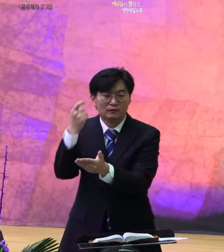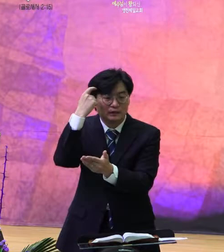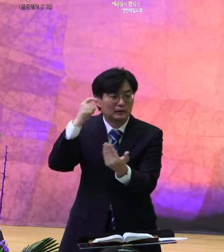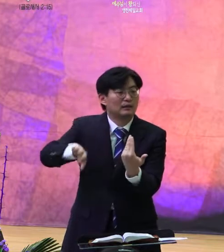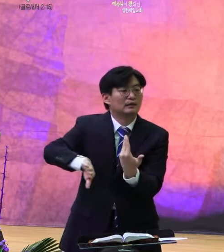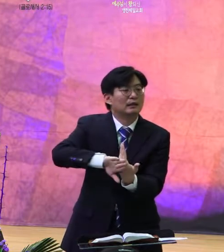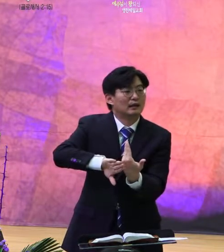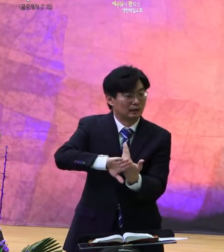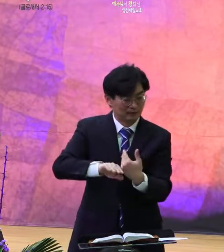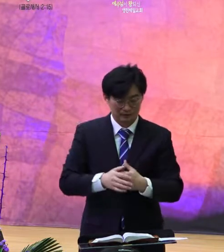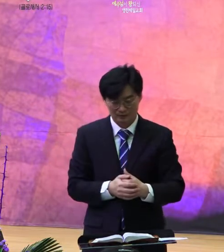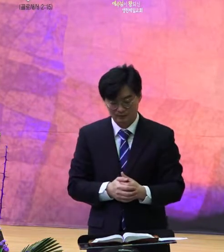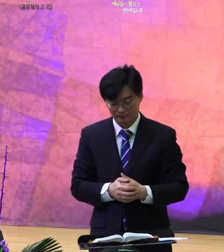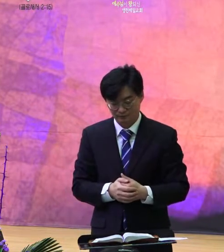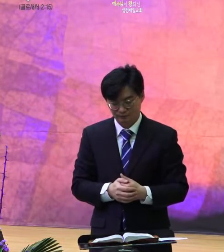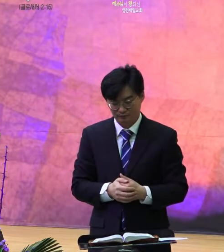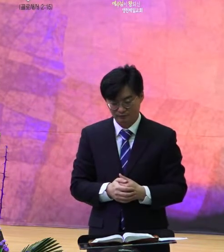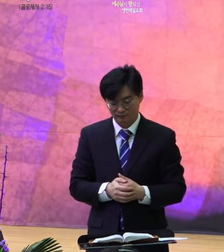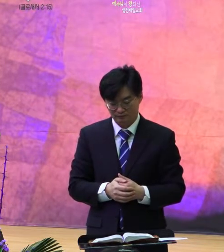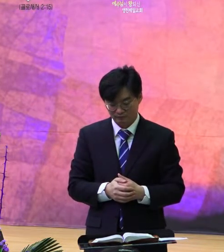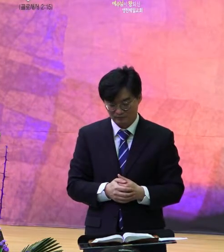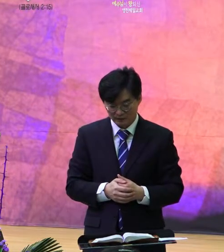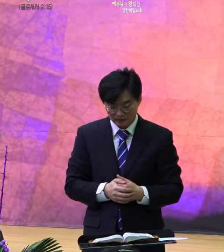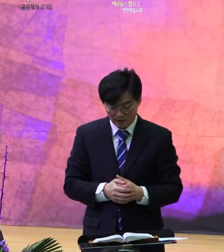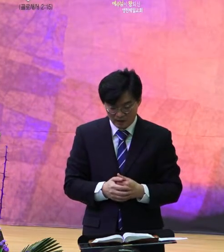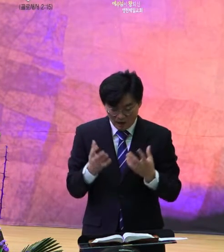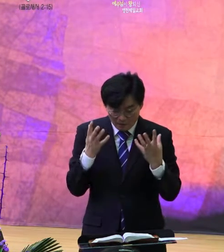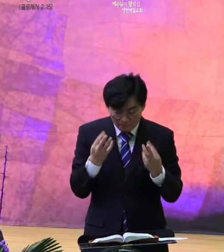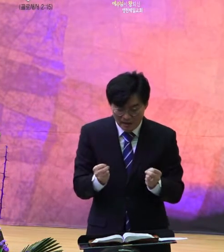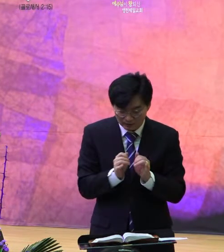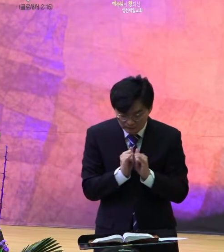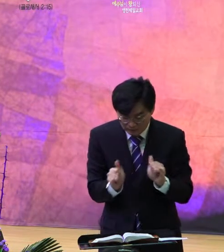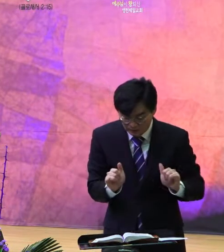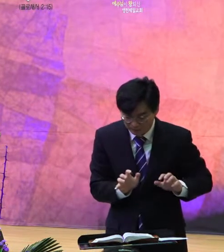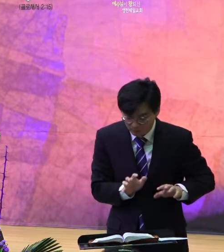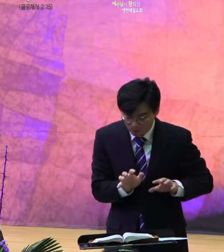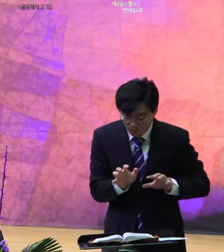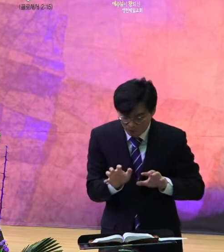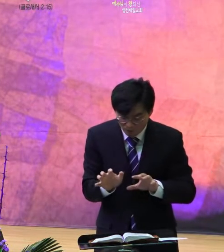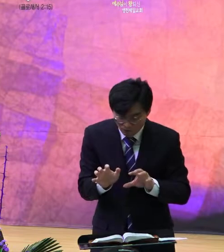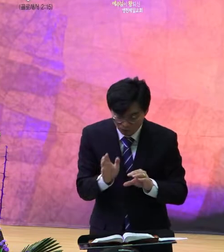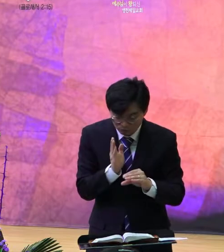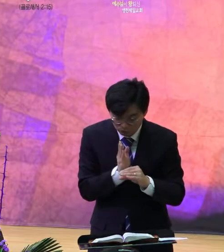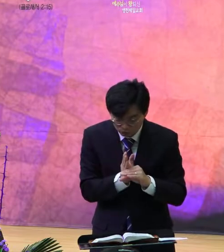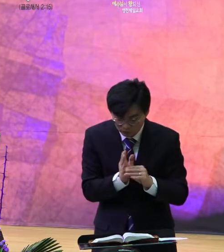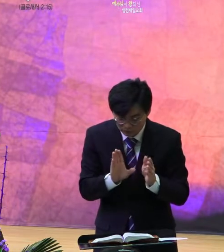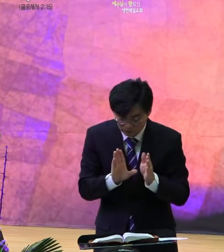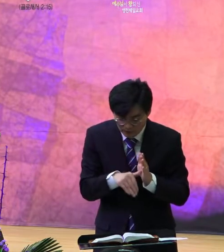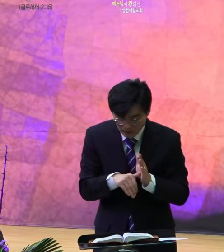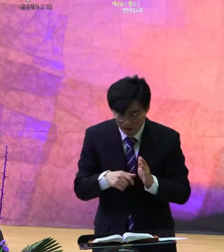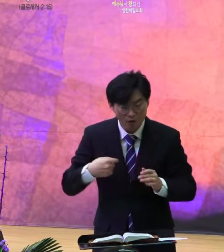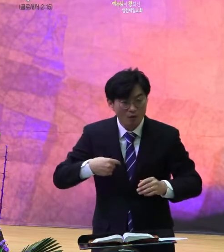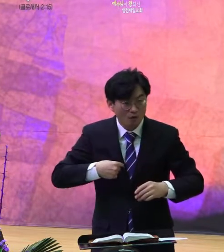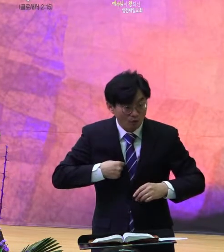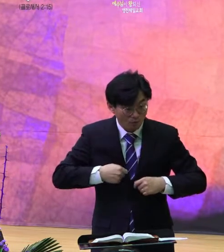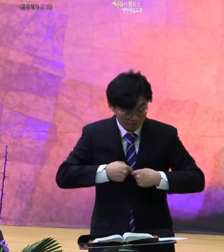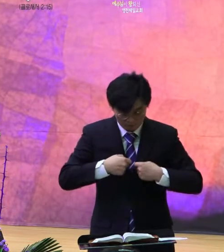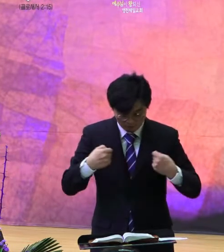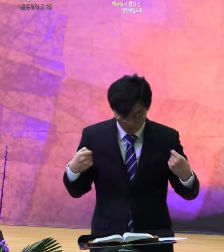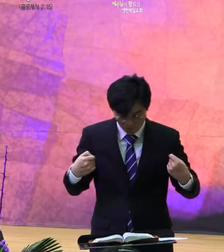수없이 들었던 내용일 텐데, 오늘 본문에 보면 수많은 무리들이 예수님 곁을 따르면서 겉옷을 벗어서